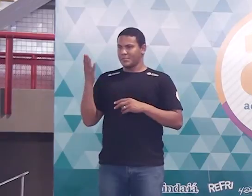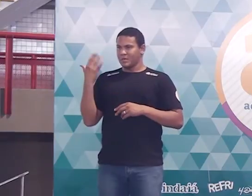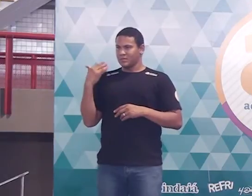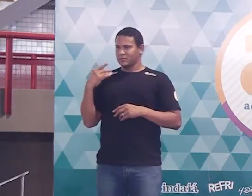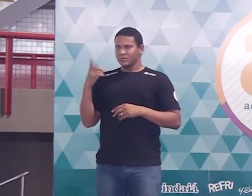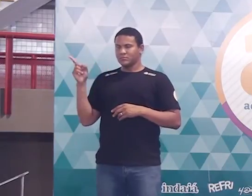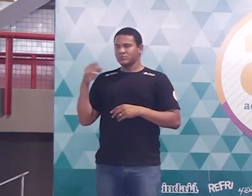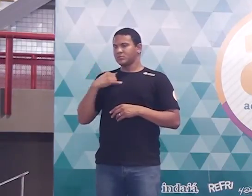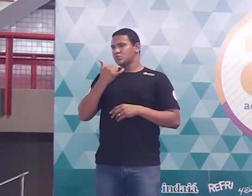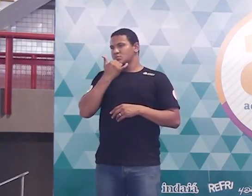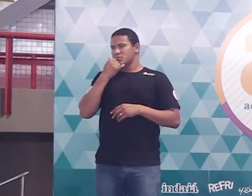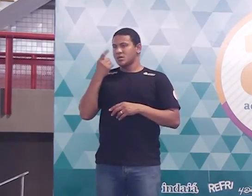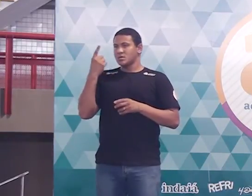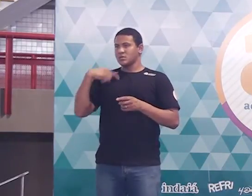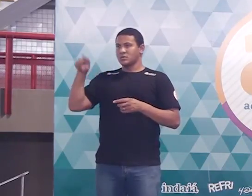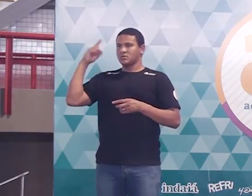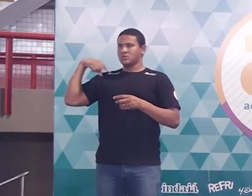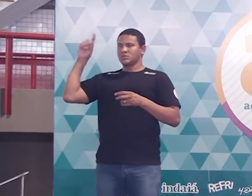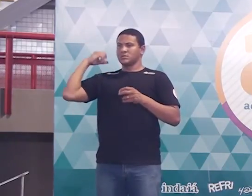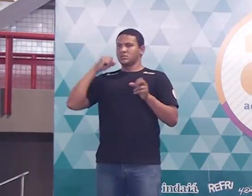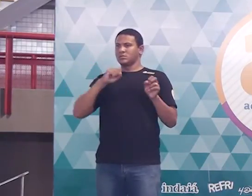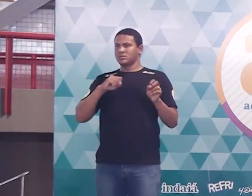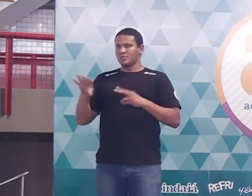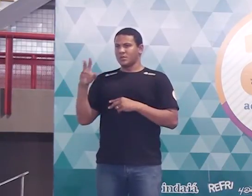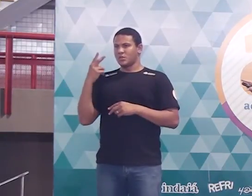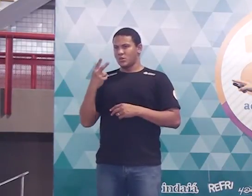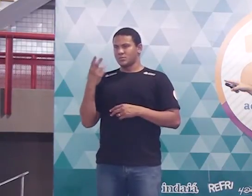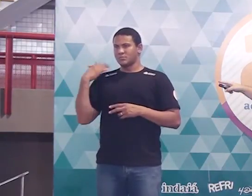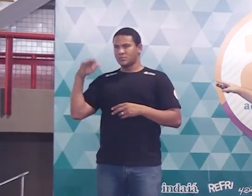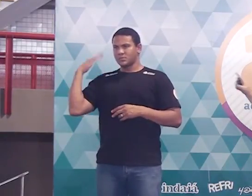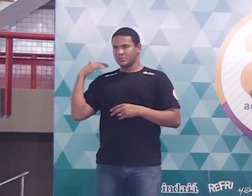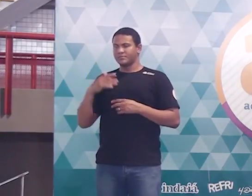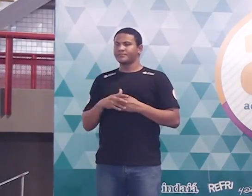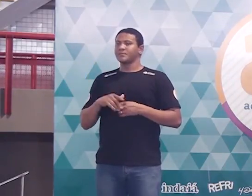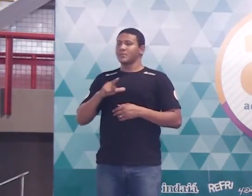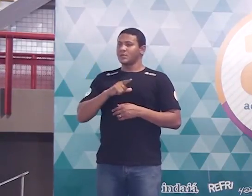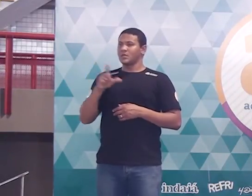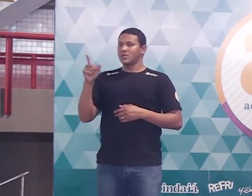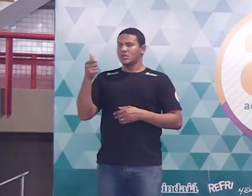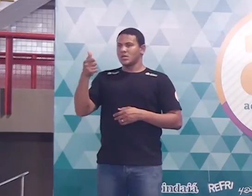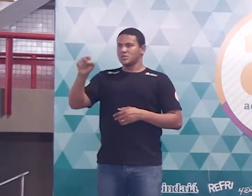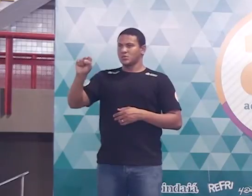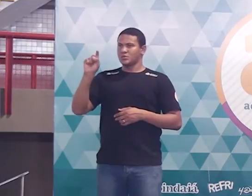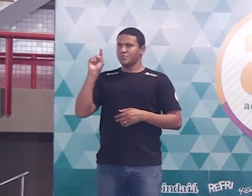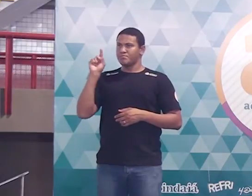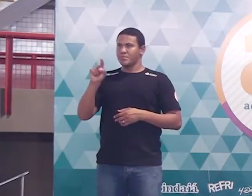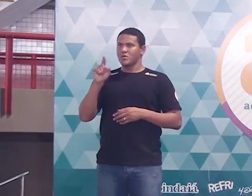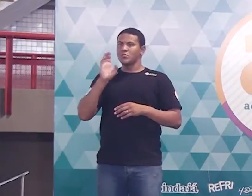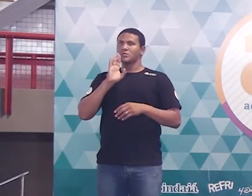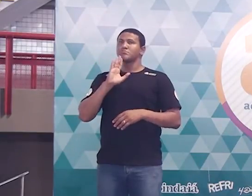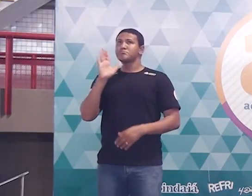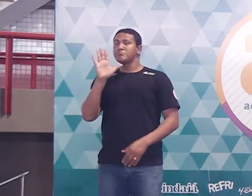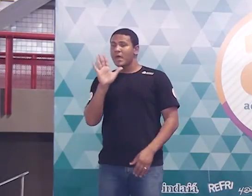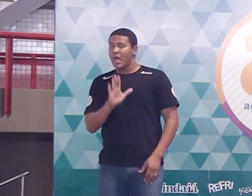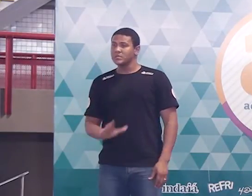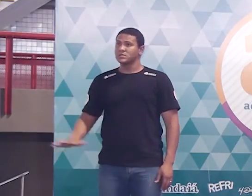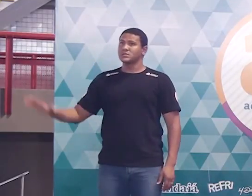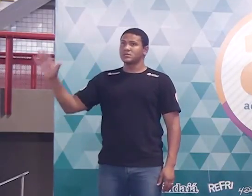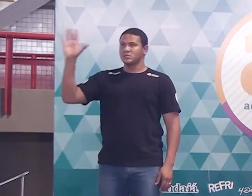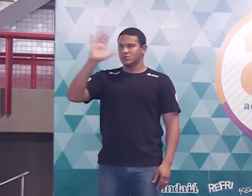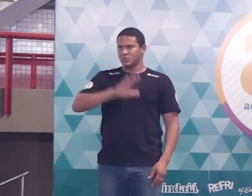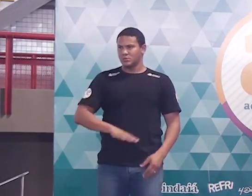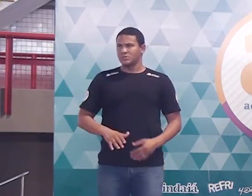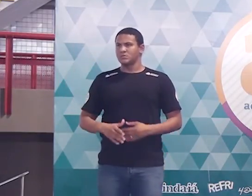Esse foi o penúltimo. No penúltimo nós tivemos 18 mil visualizações no Brasil. E o